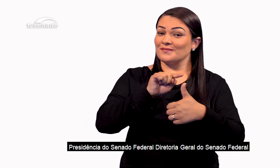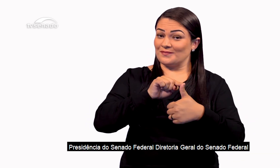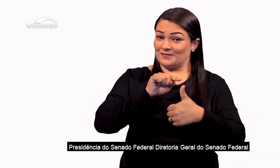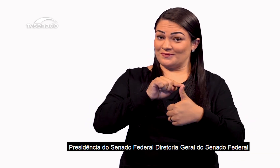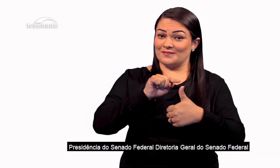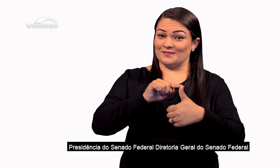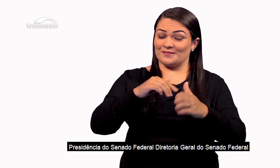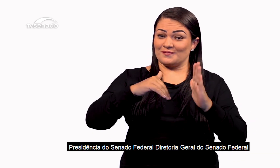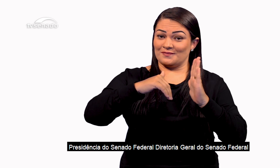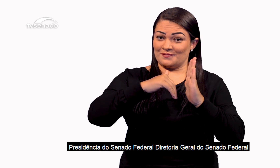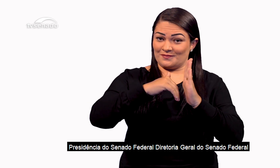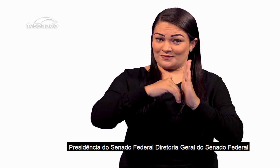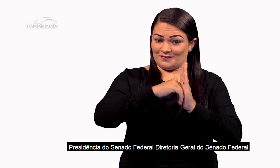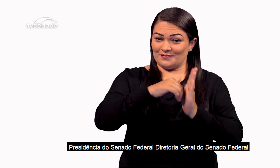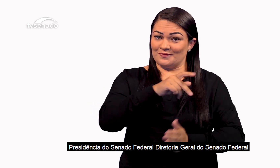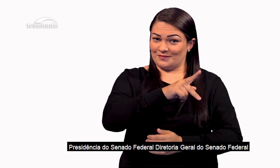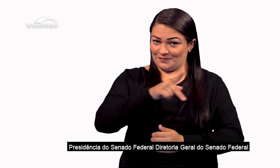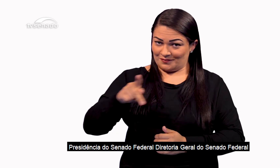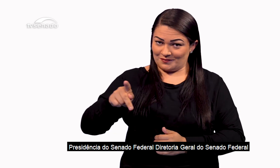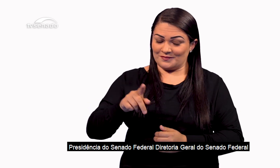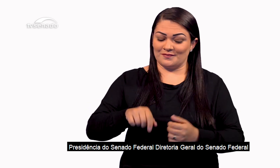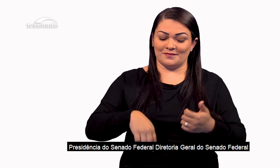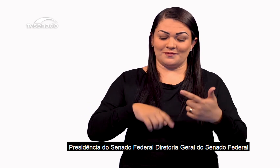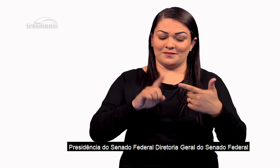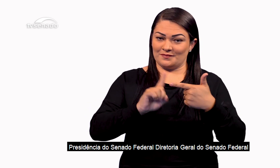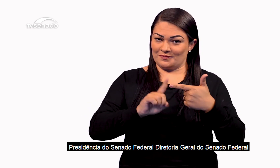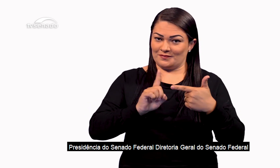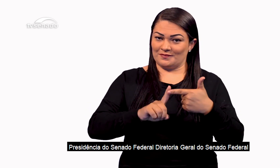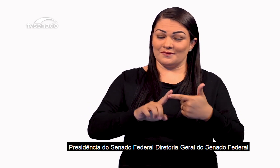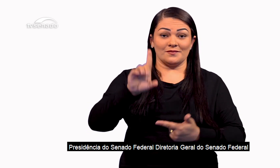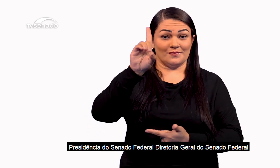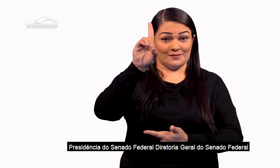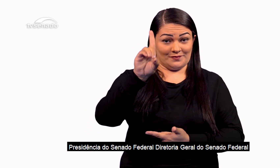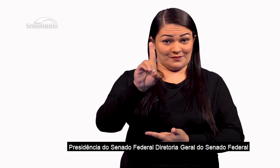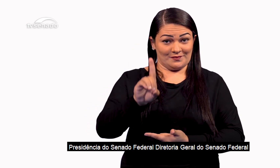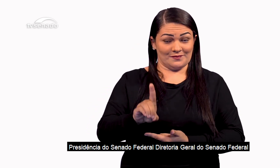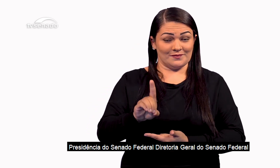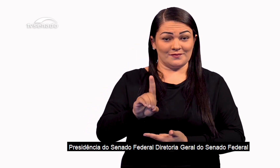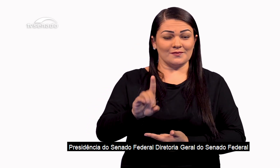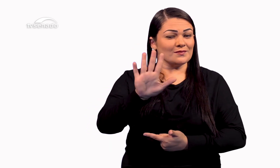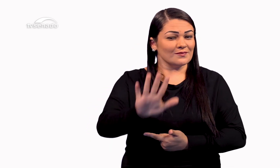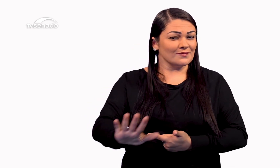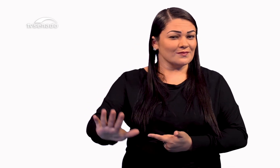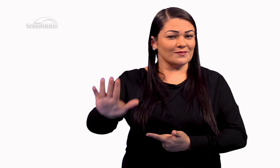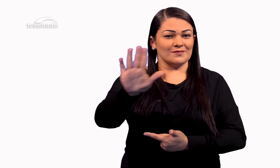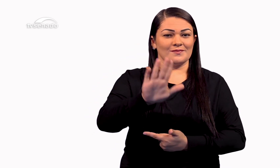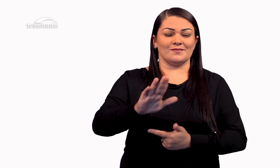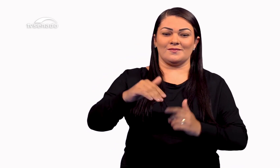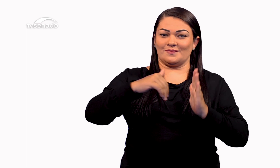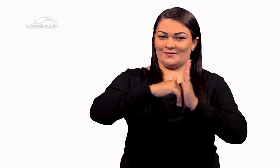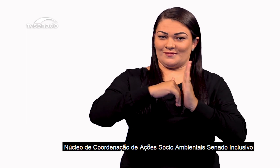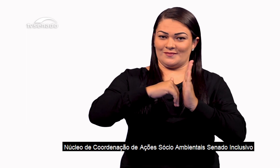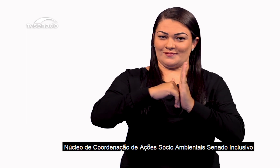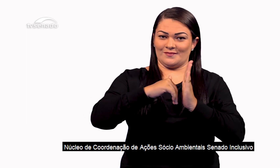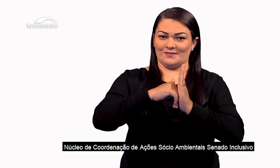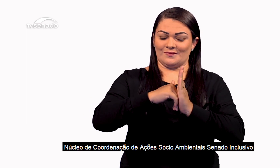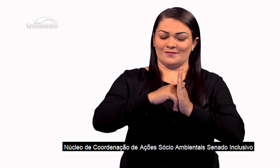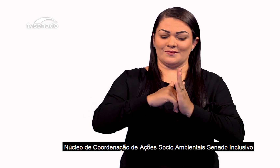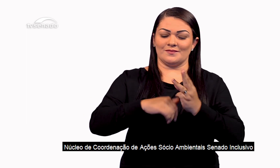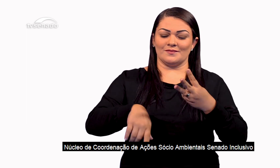a presidência do senado federal a diretoria geral do senado federal o